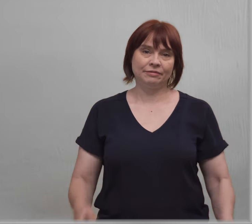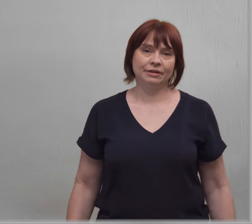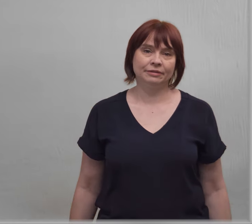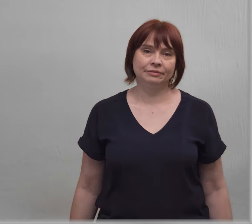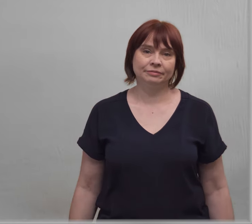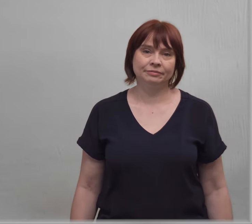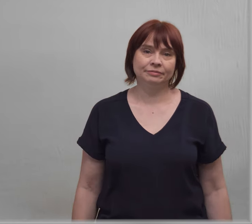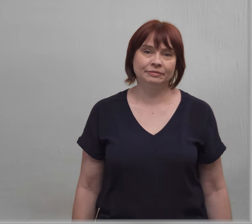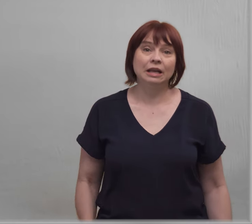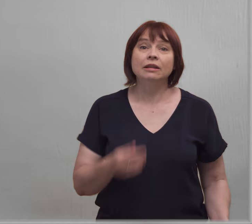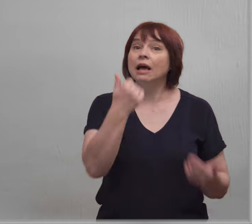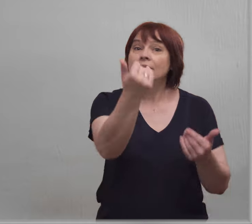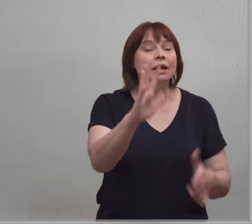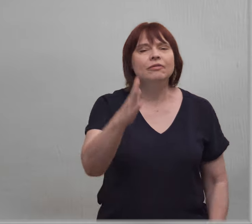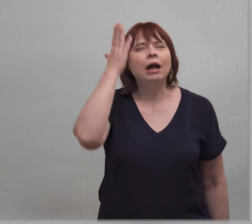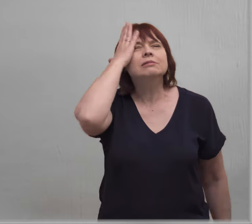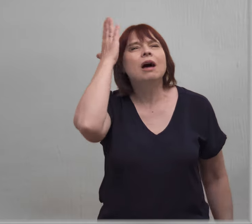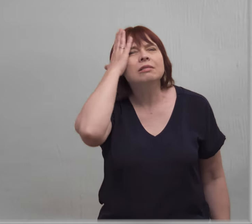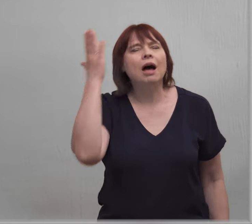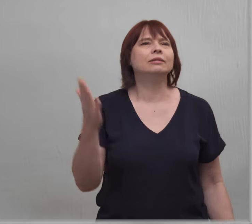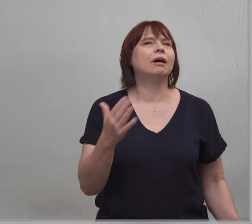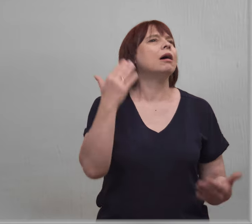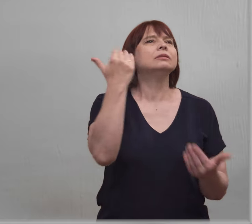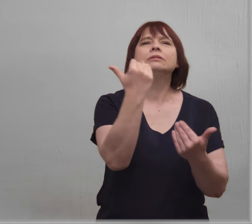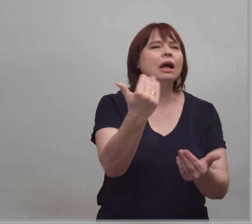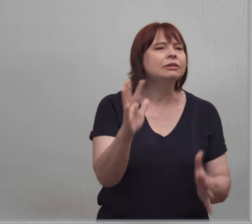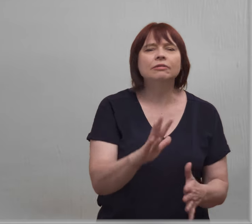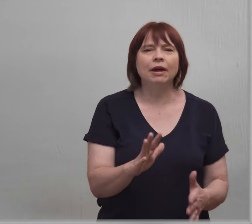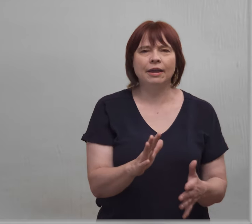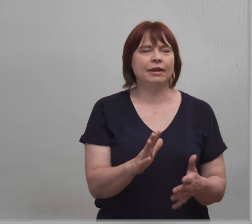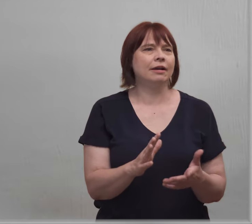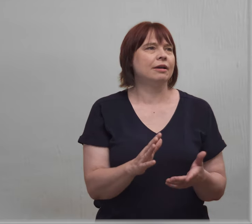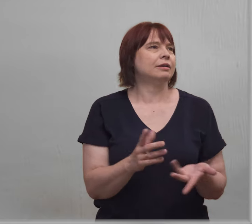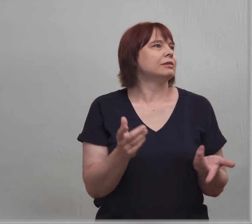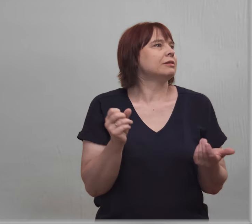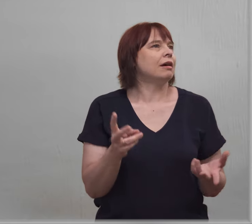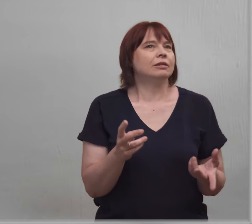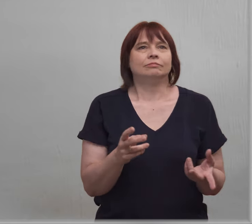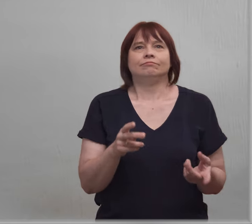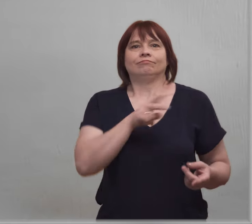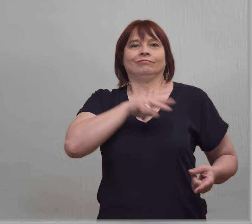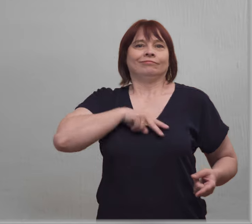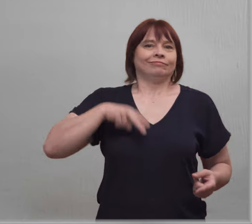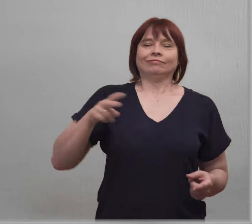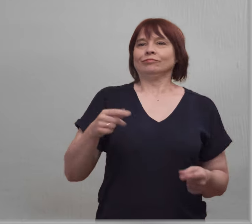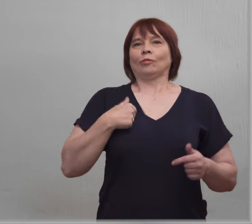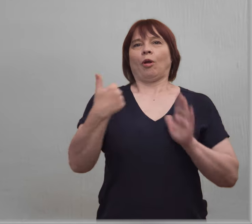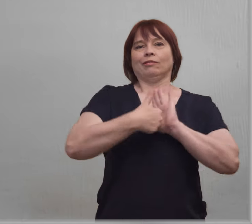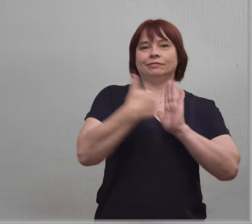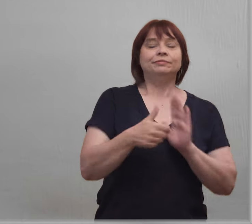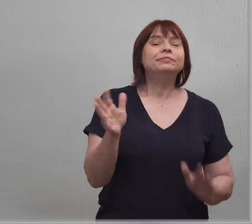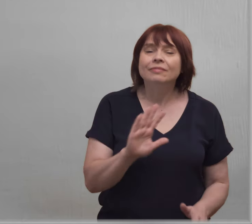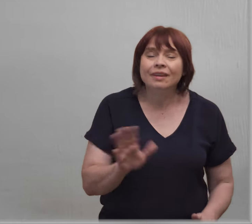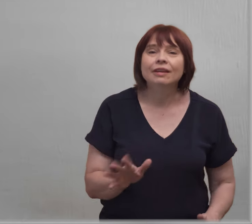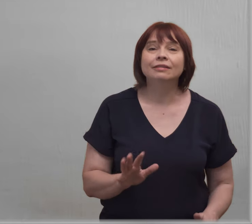твои профессиональные способности. Не этим ты поднимаешься, не этим ты благословляешься. Мы благословлены тем, что